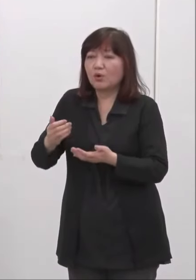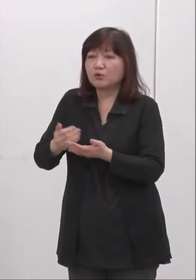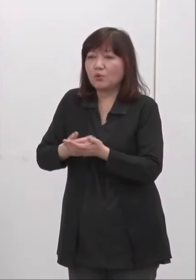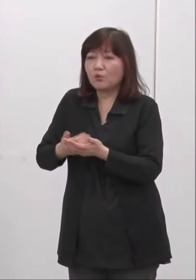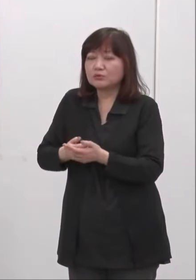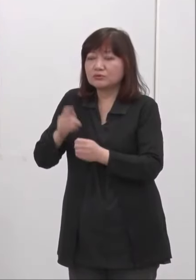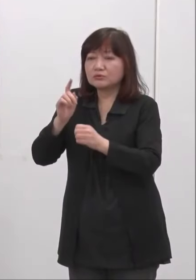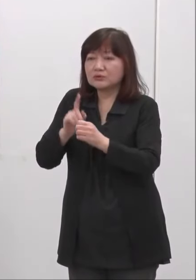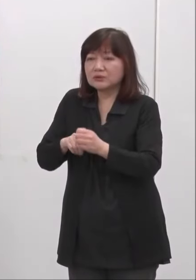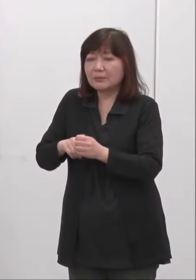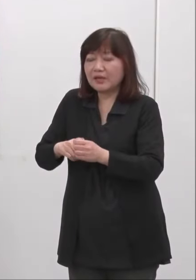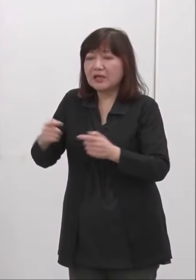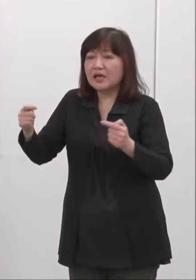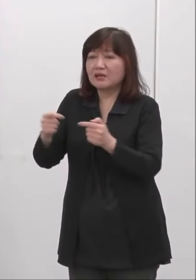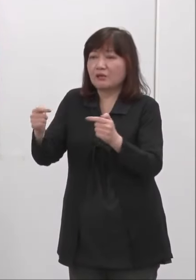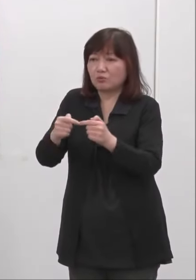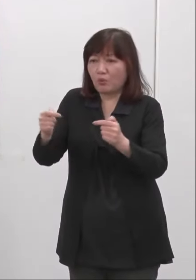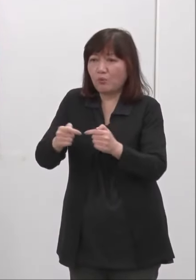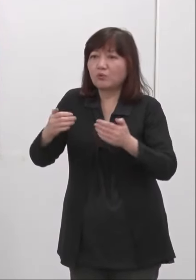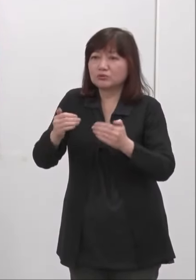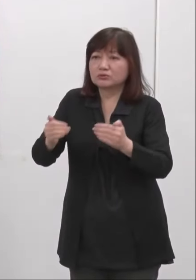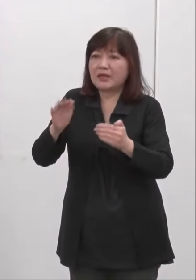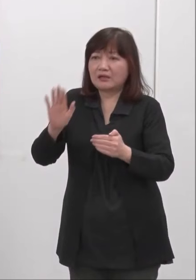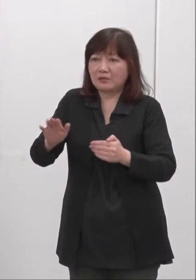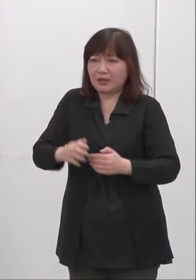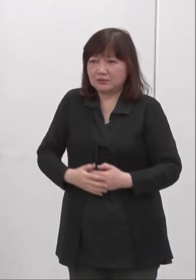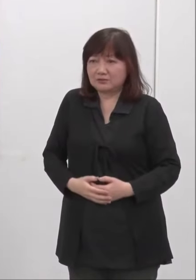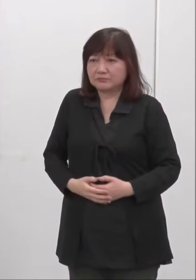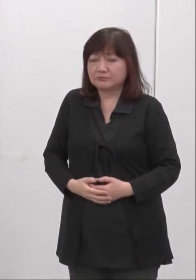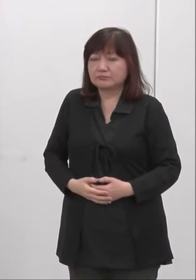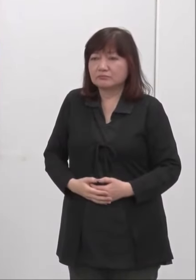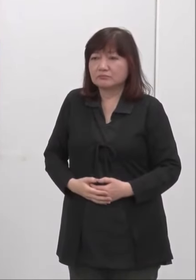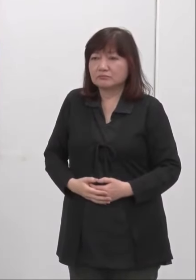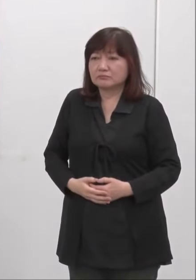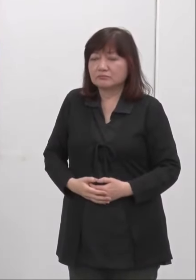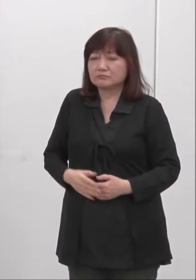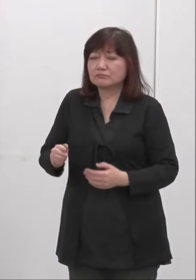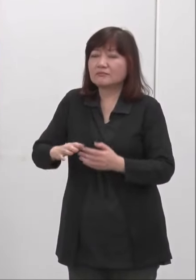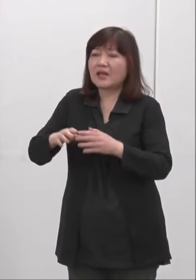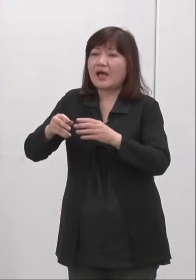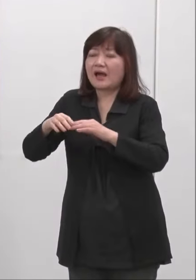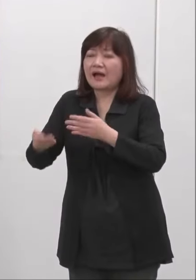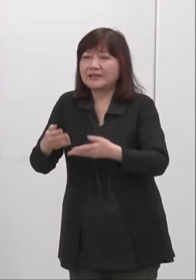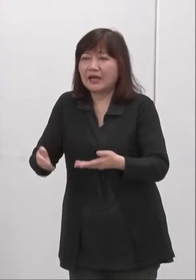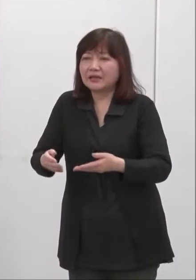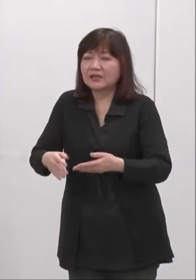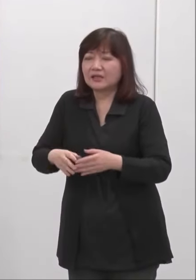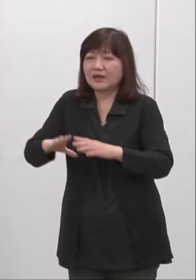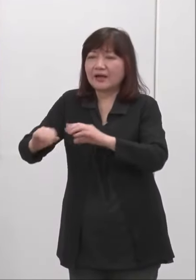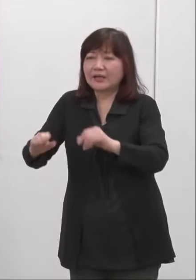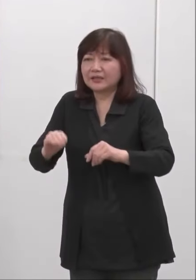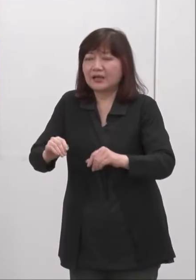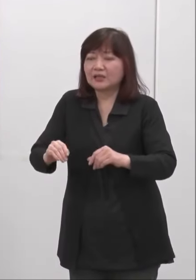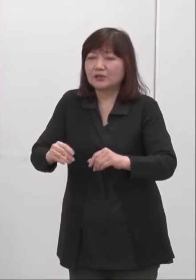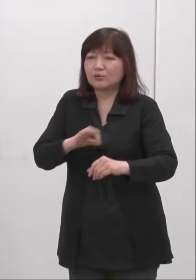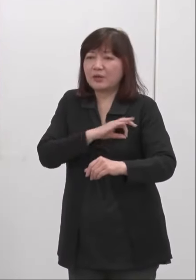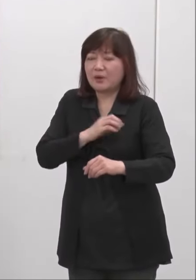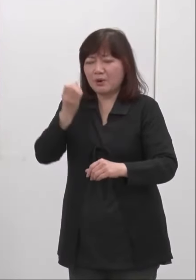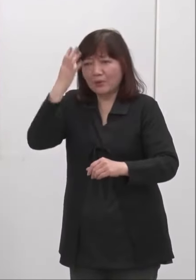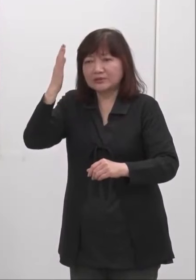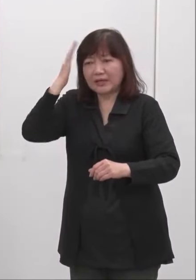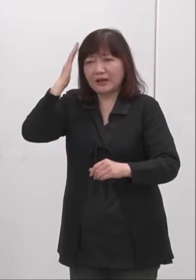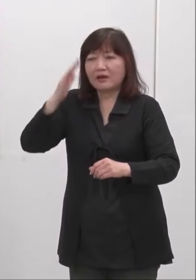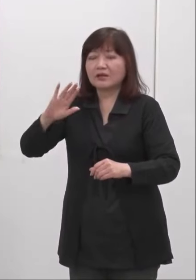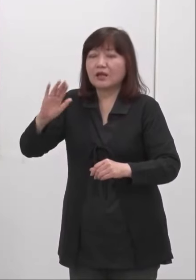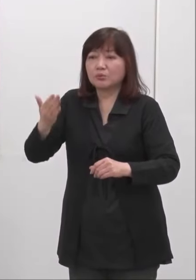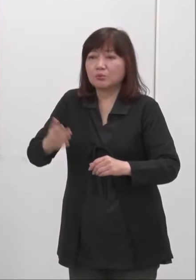してもらってるはずなんです。ちょっと会議題名忘れました。ただその 町づくり